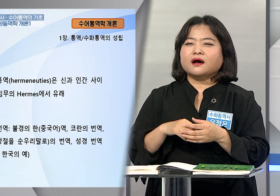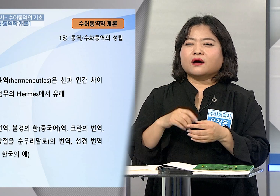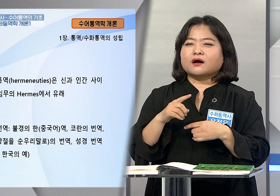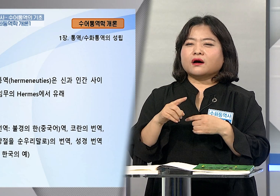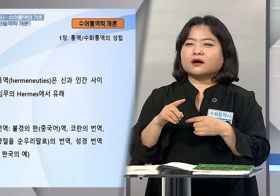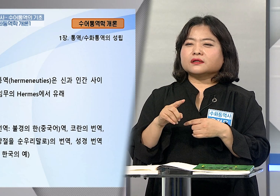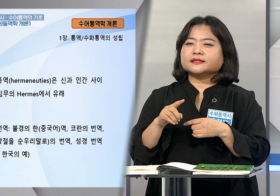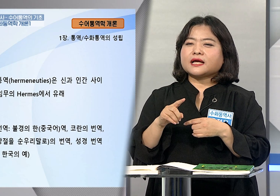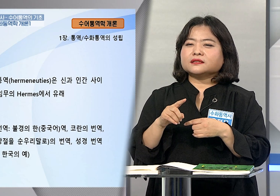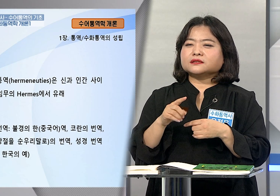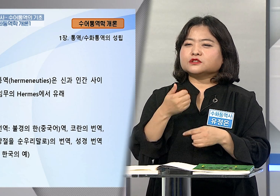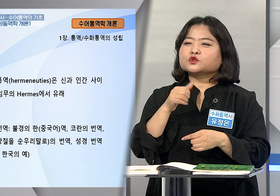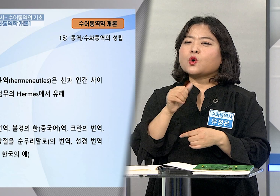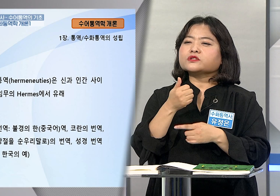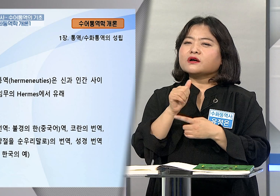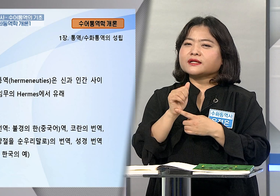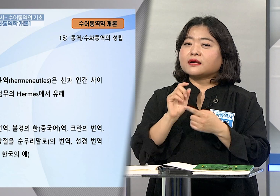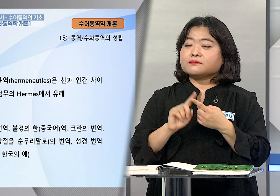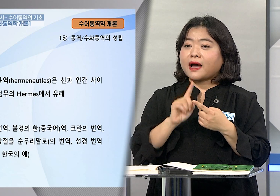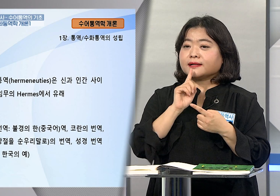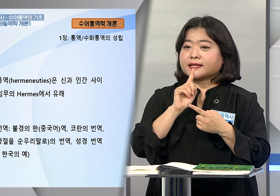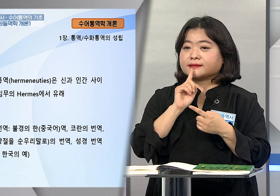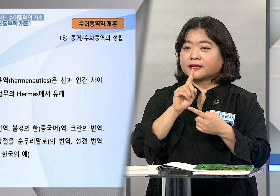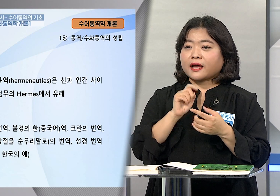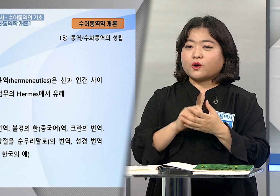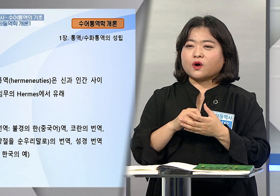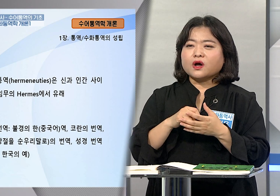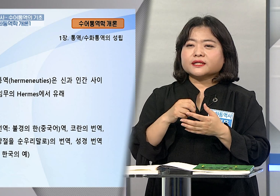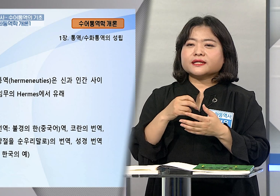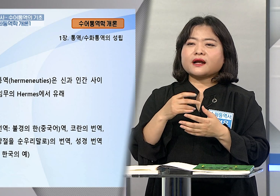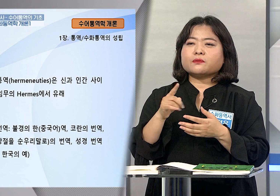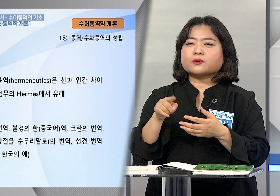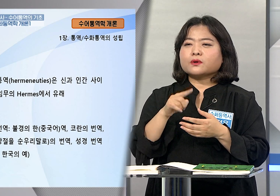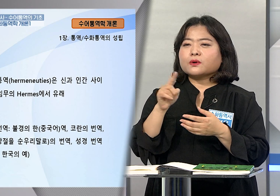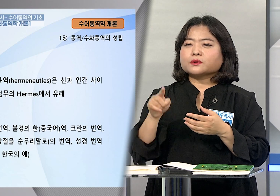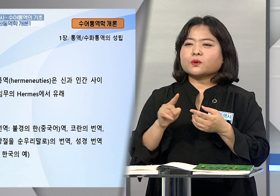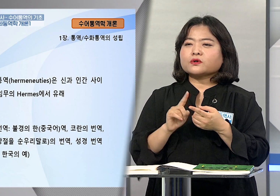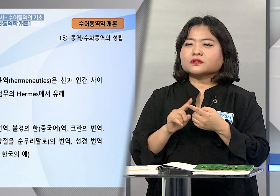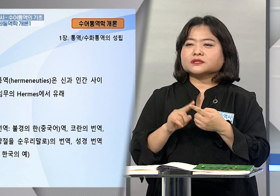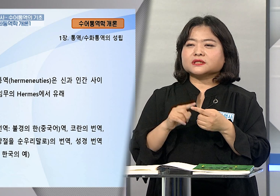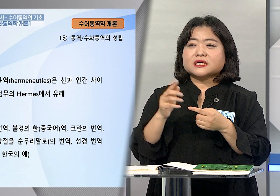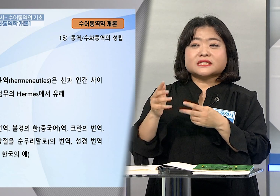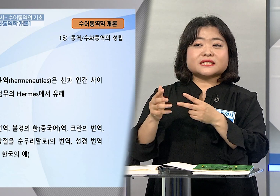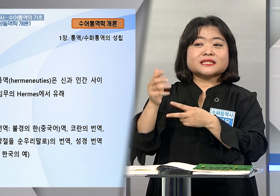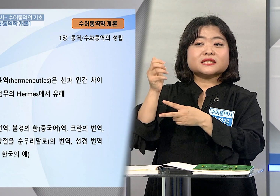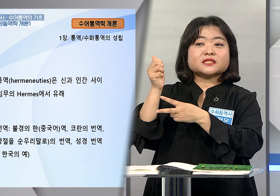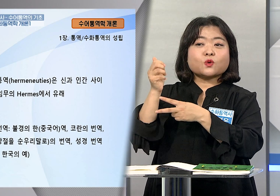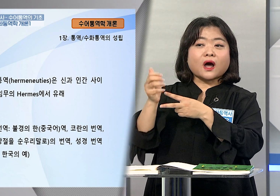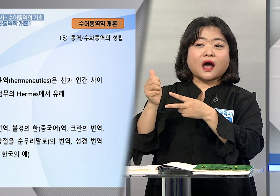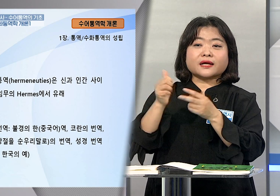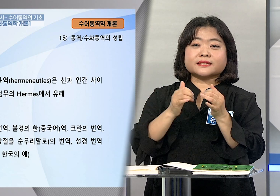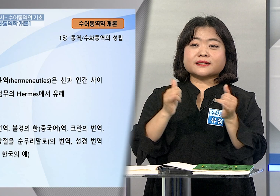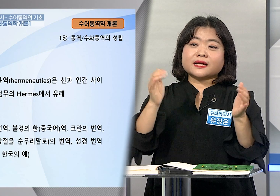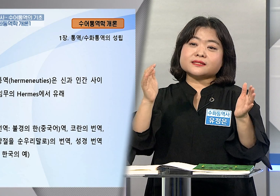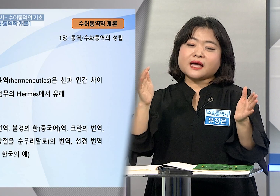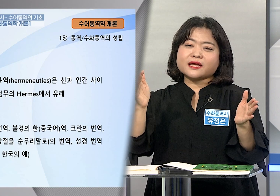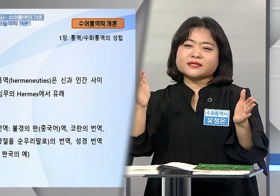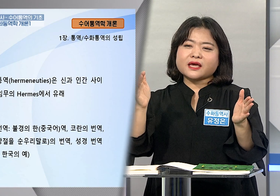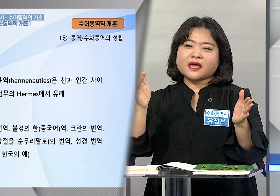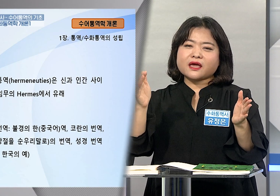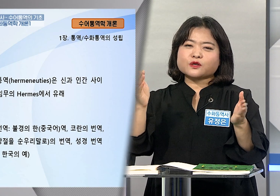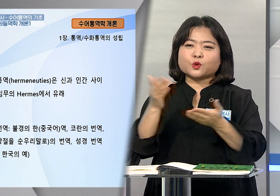하겠습니다. 일단은 통역이라는 말 자체가요. 히라보로 통역은 신과